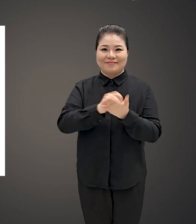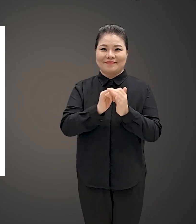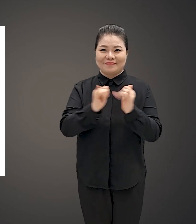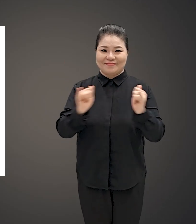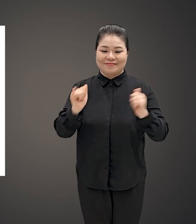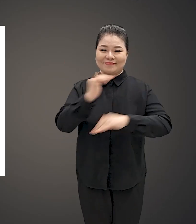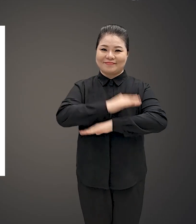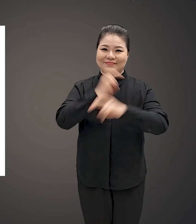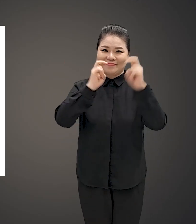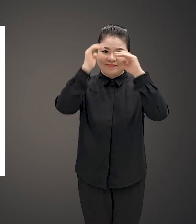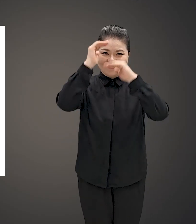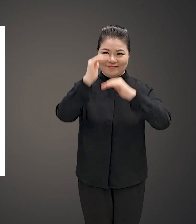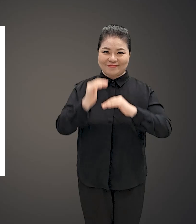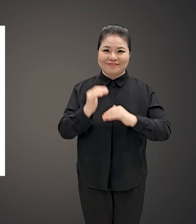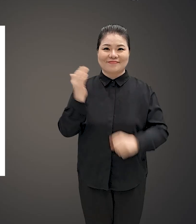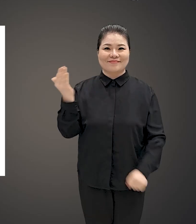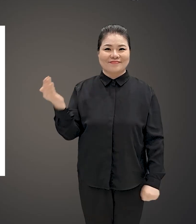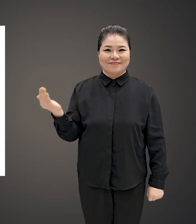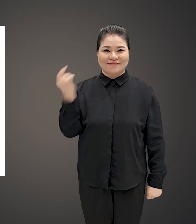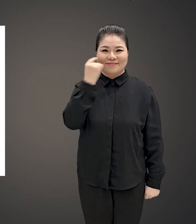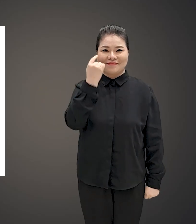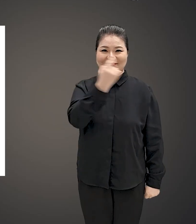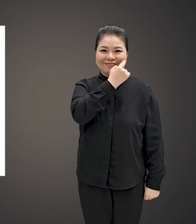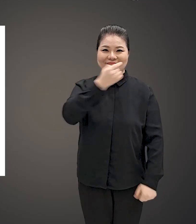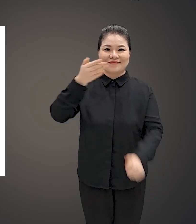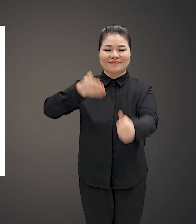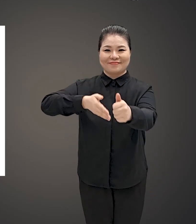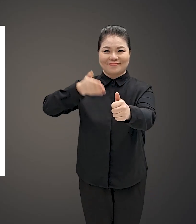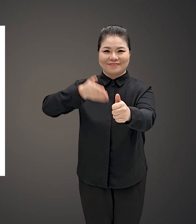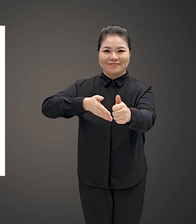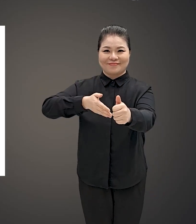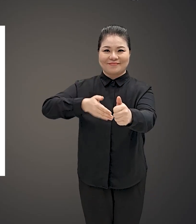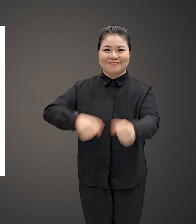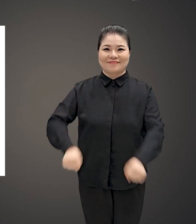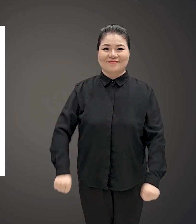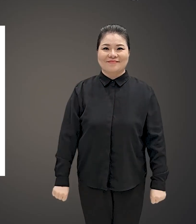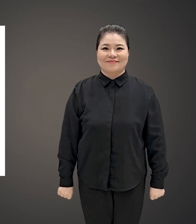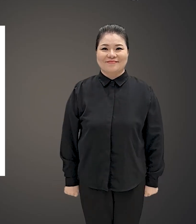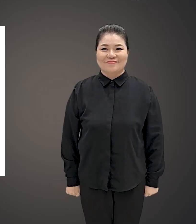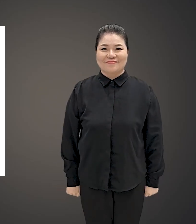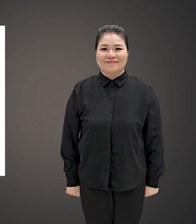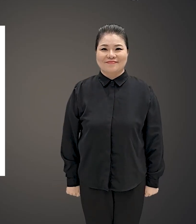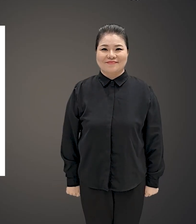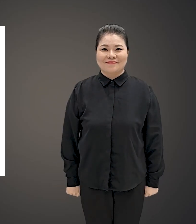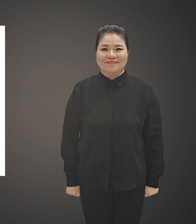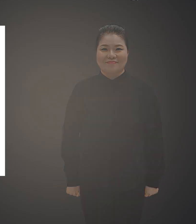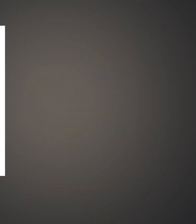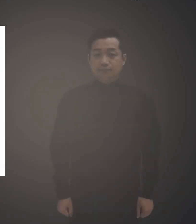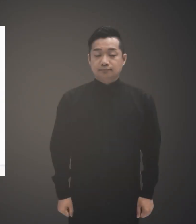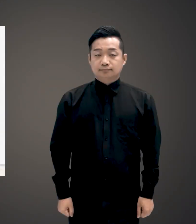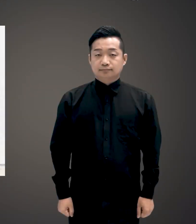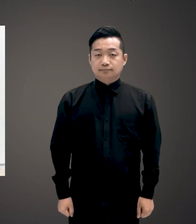날들. 저자, 로맹 베르나르. 출판사, 모레알, 키다리.